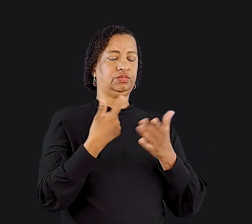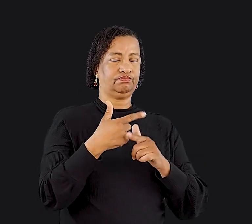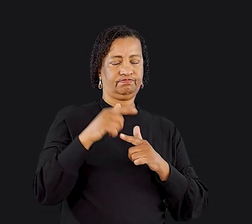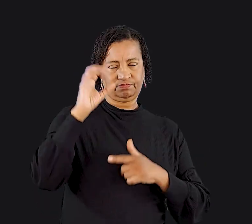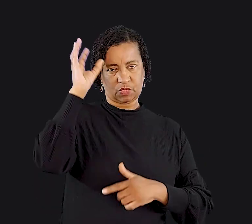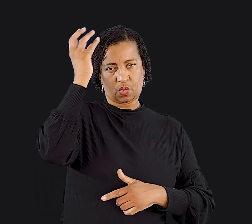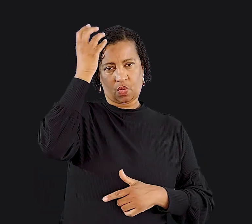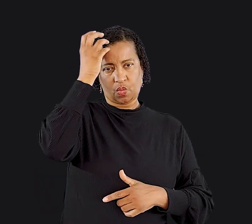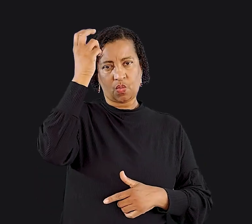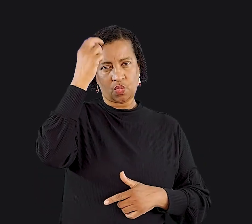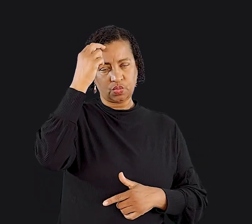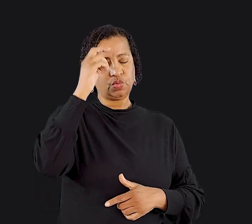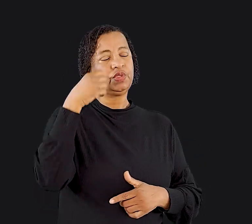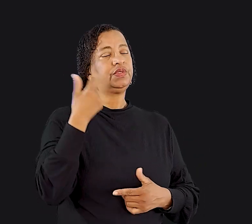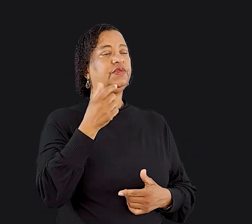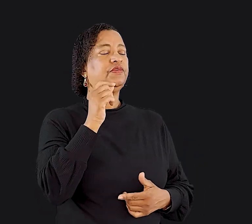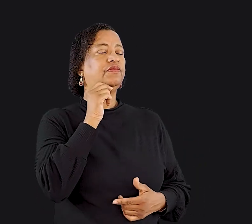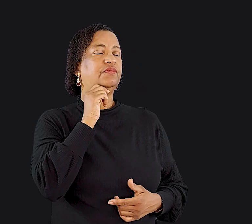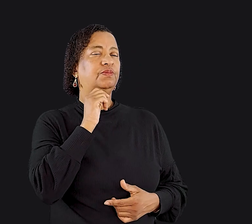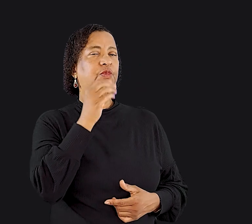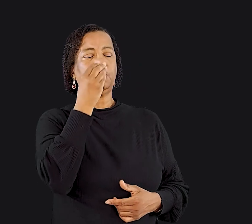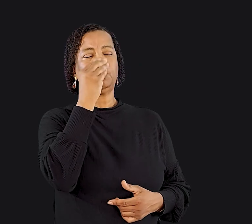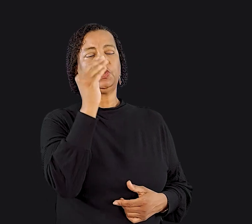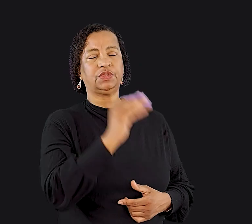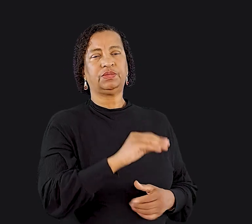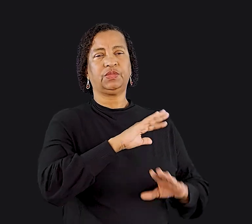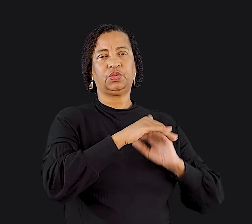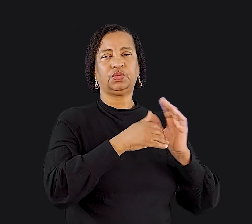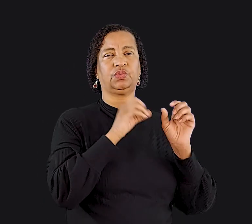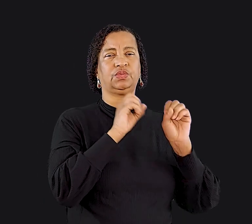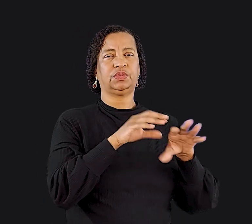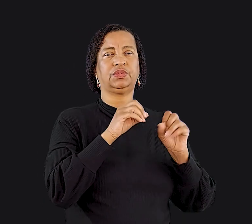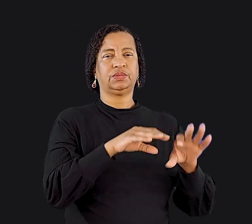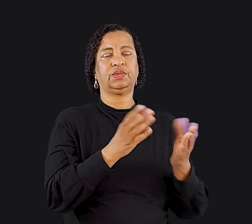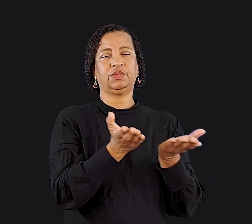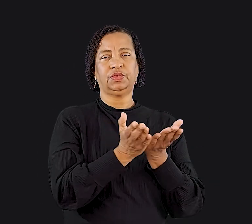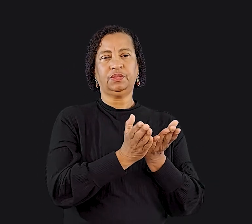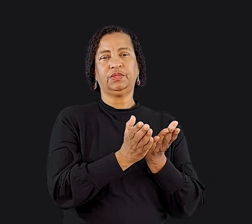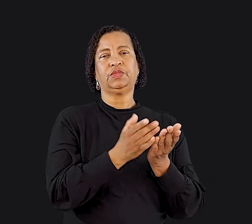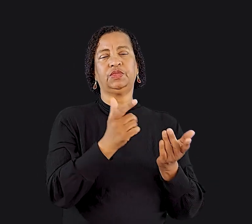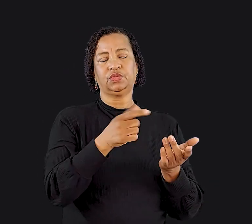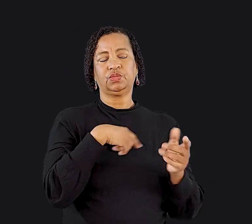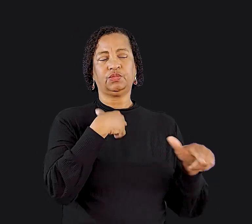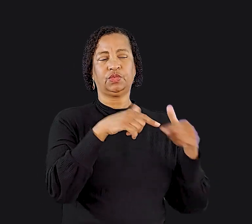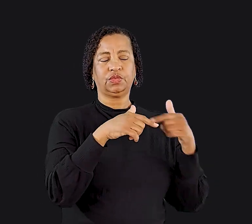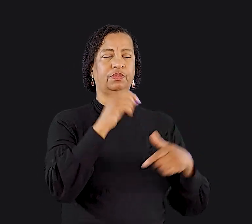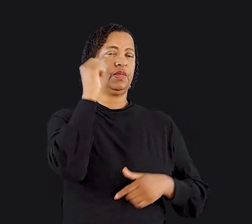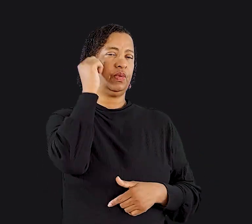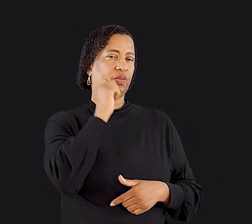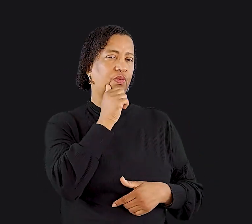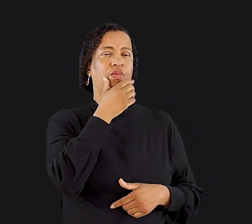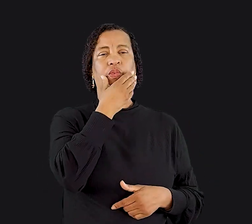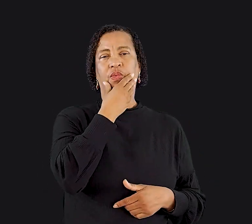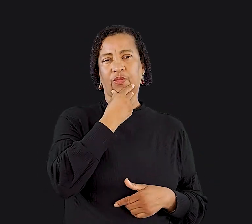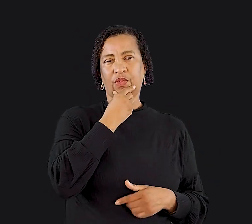culturais que vamos jogar no lixo todo o ensinamento da Bíblia sobre os papéis do homem e da mulher. As Escrituras ensinam